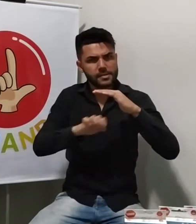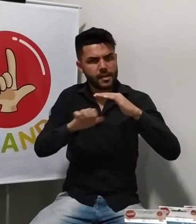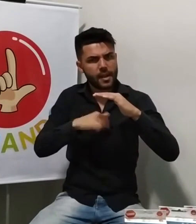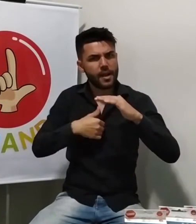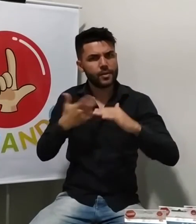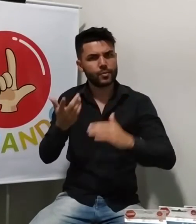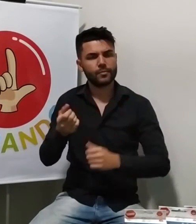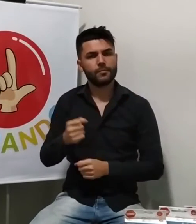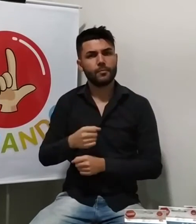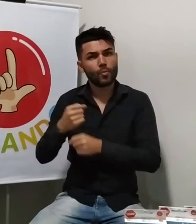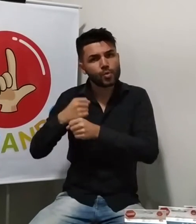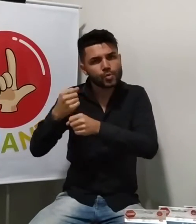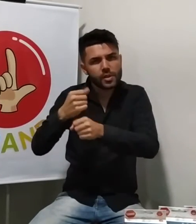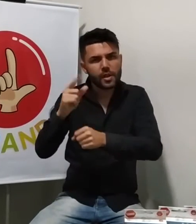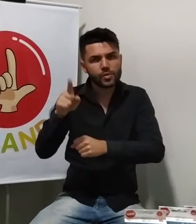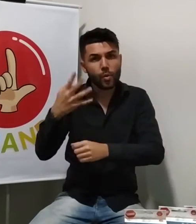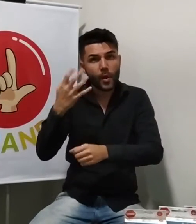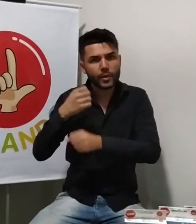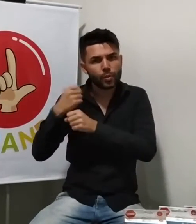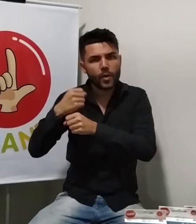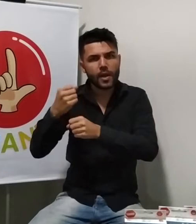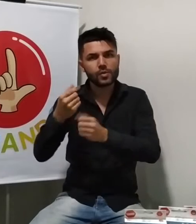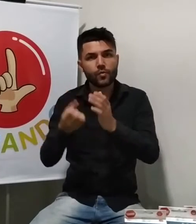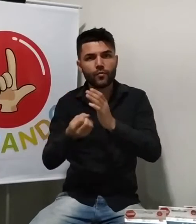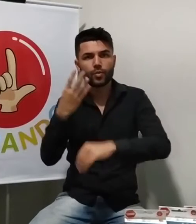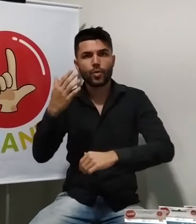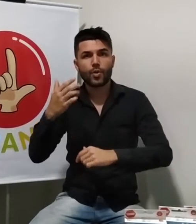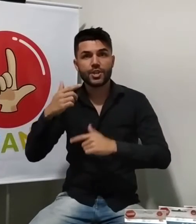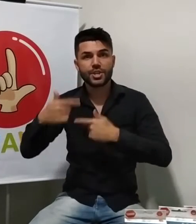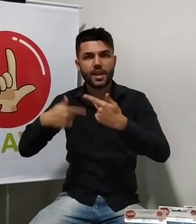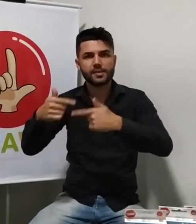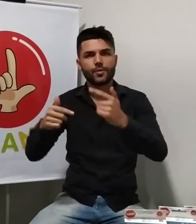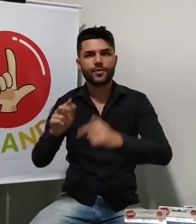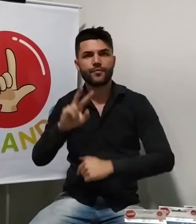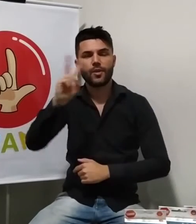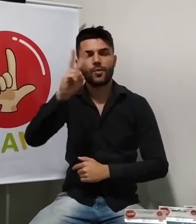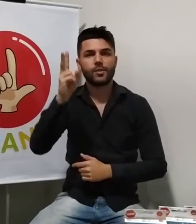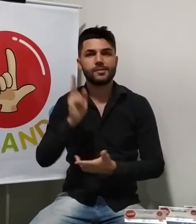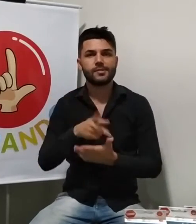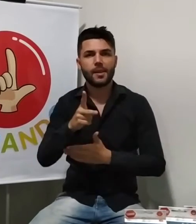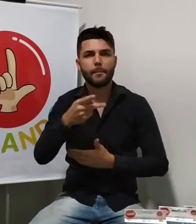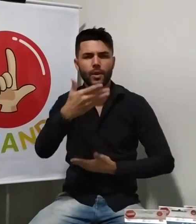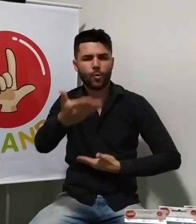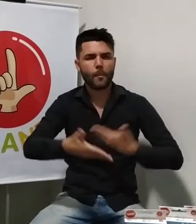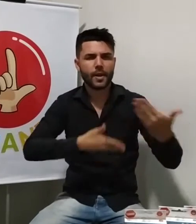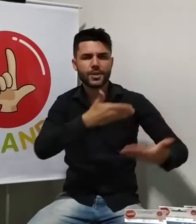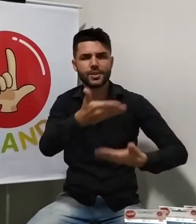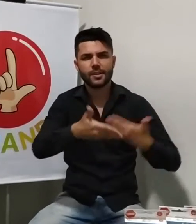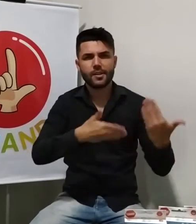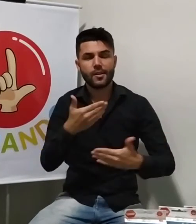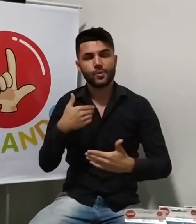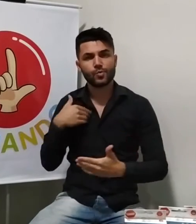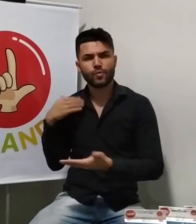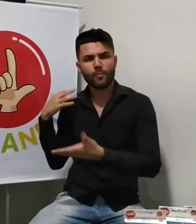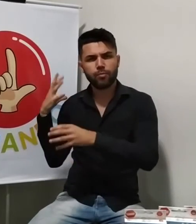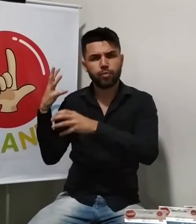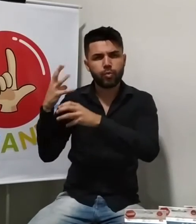dedicado a compartilhar um pouco daquilo que eu aprendi nos últimos 20 anos, desde quando eu iniciei a empreender, trabalhar e construir projetos. A razão para eu fazer tudo isso